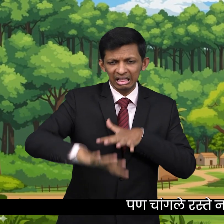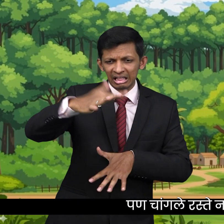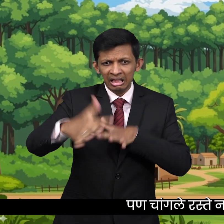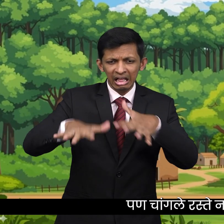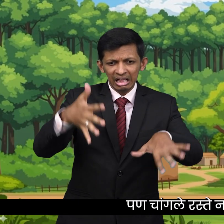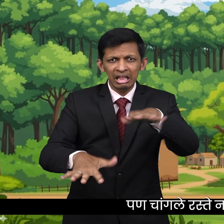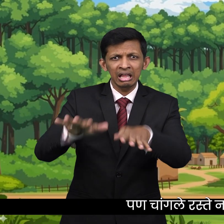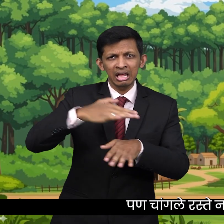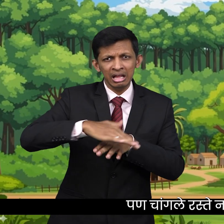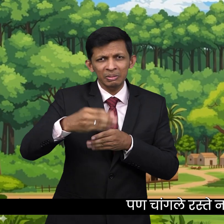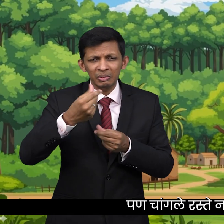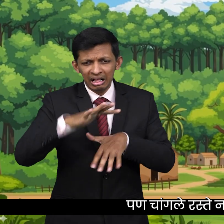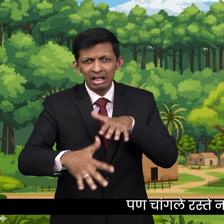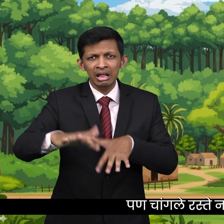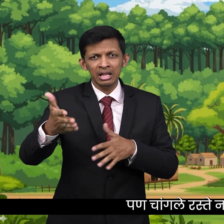जात नाहीत.